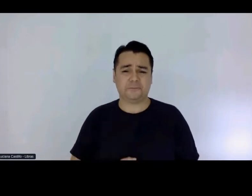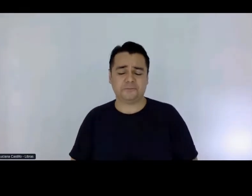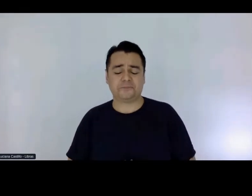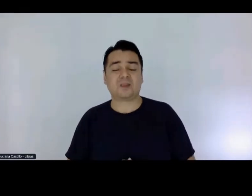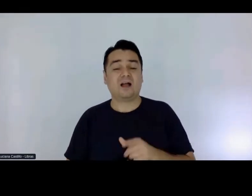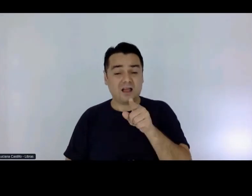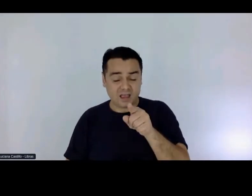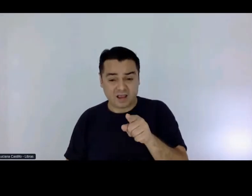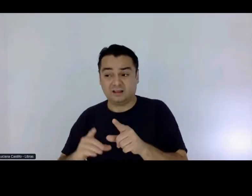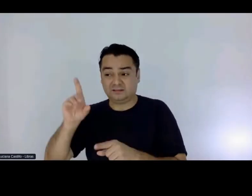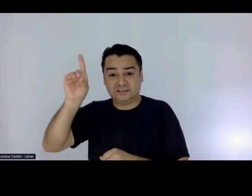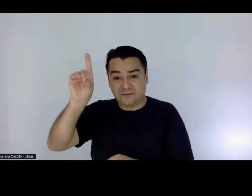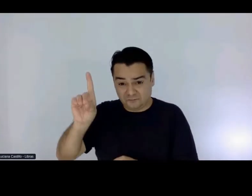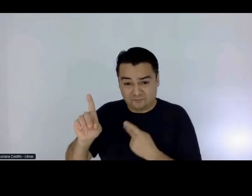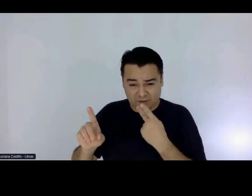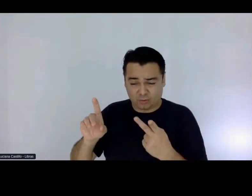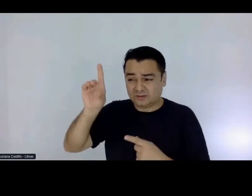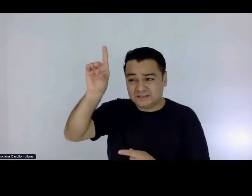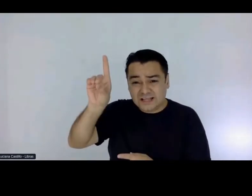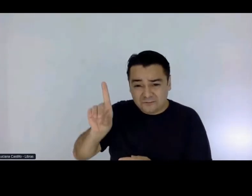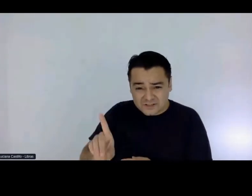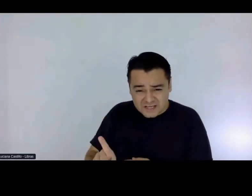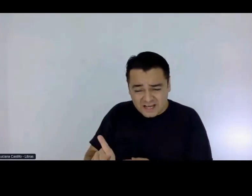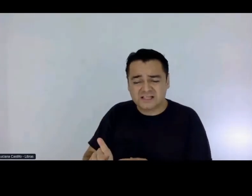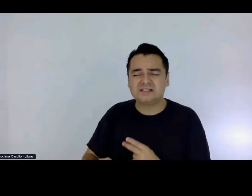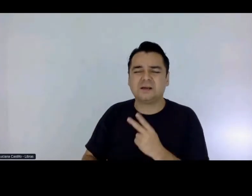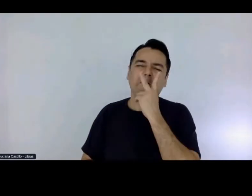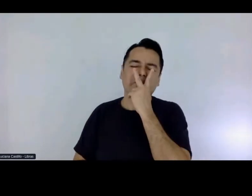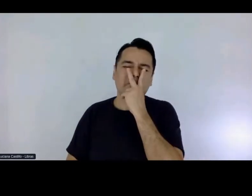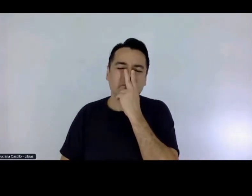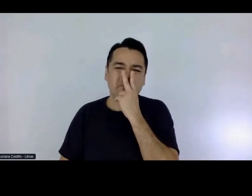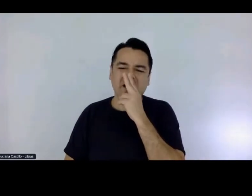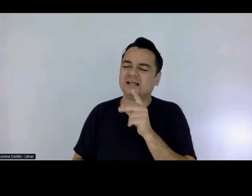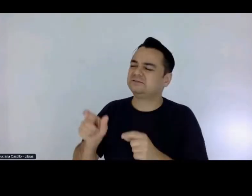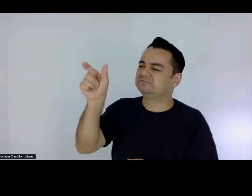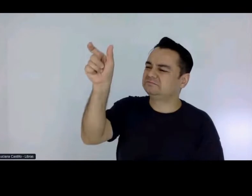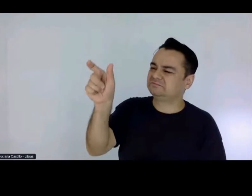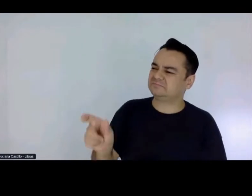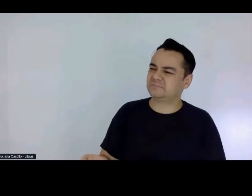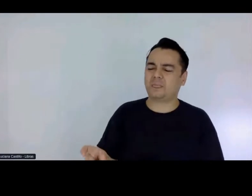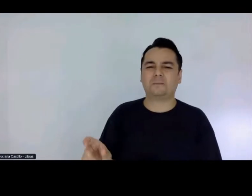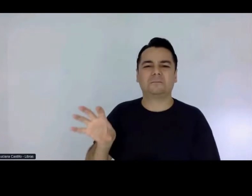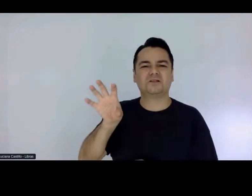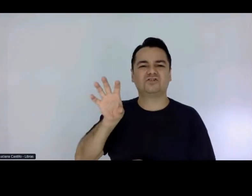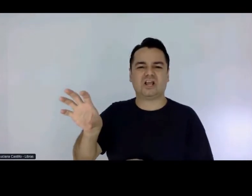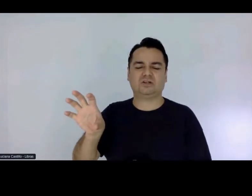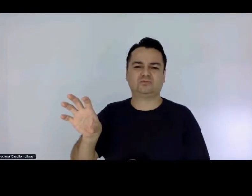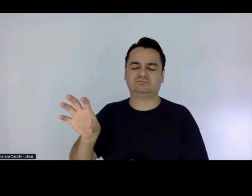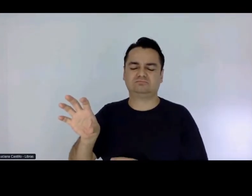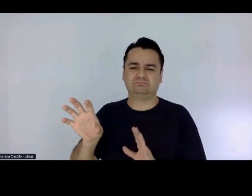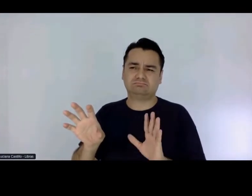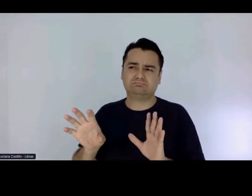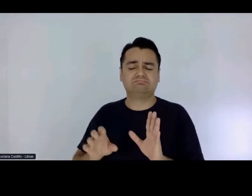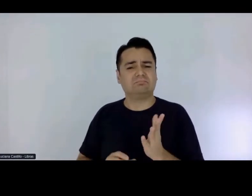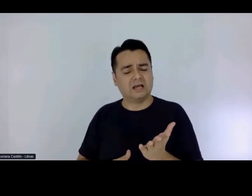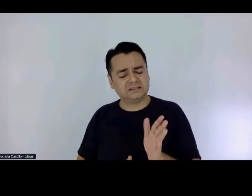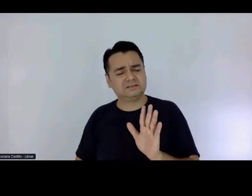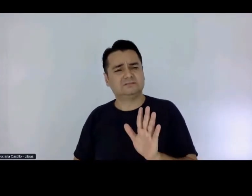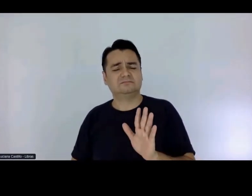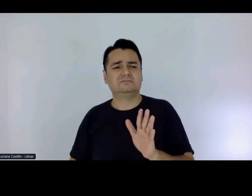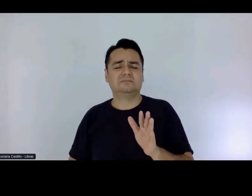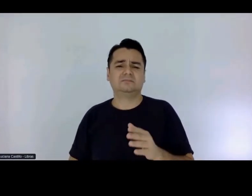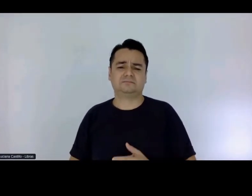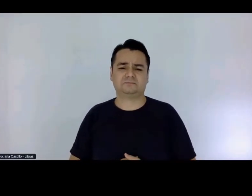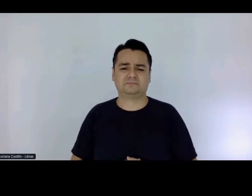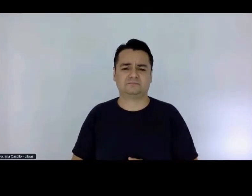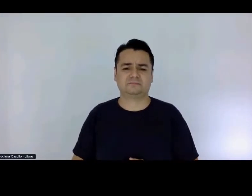ela é vista como um recorte, como uma característica nossa, né? Então, seria